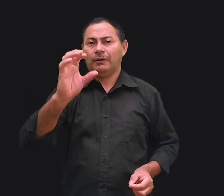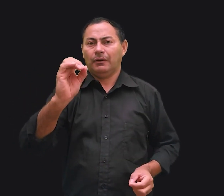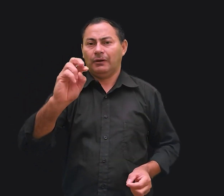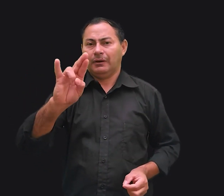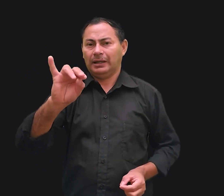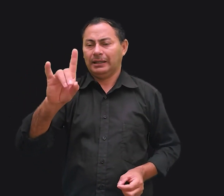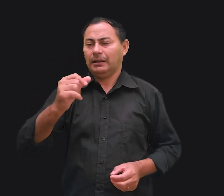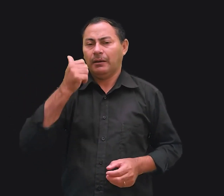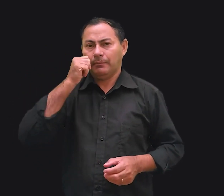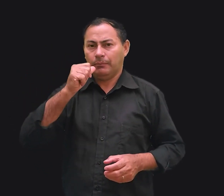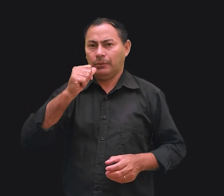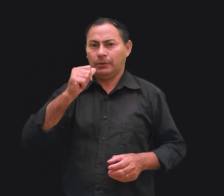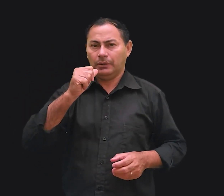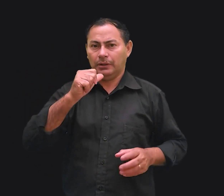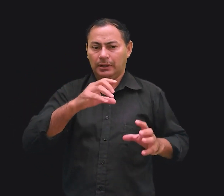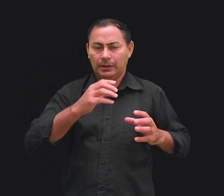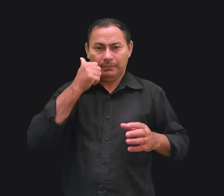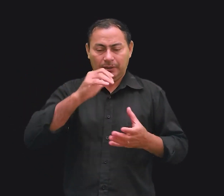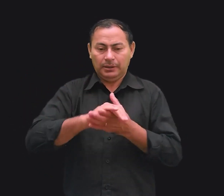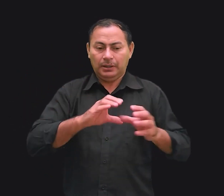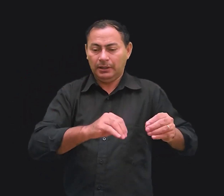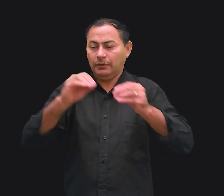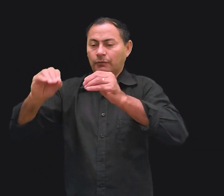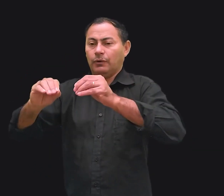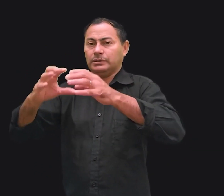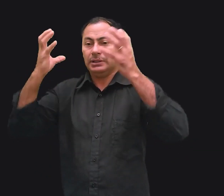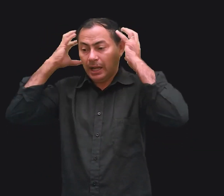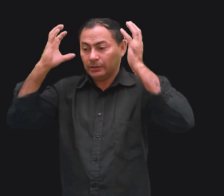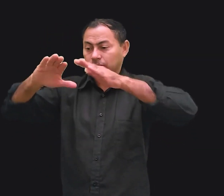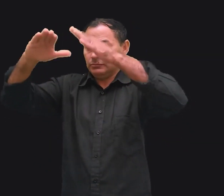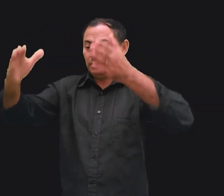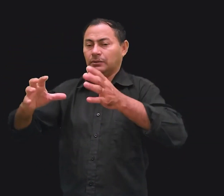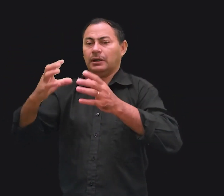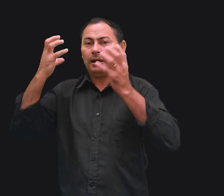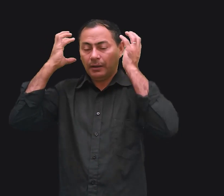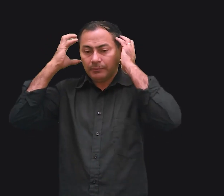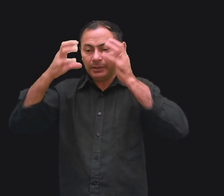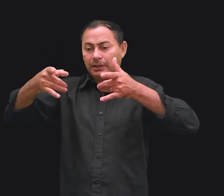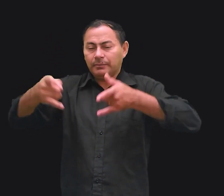Minha mulher levou esse rádio e o colocou na cabeceira da nossa cama. Ela punha o rádio